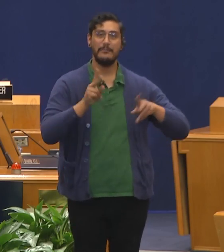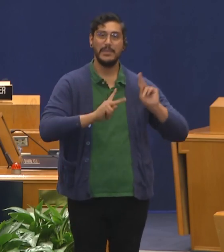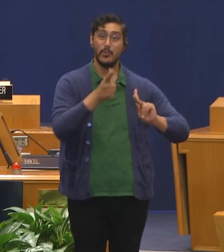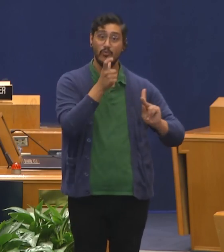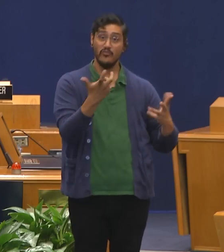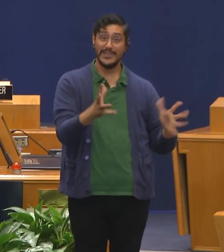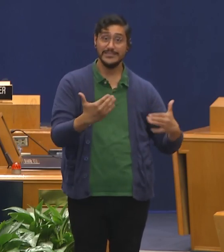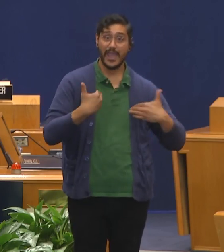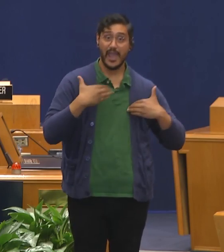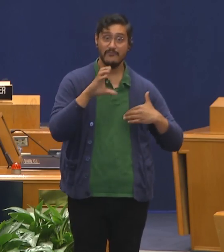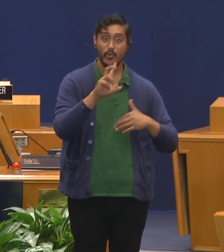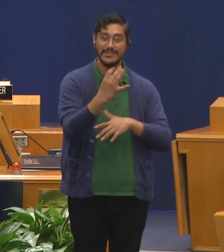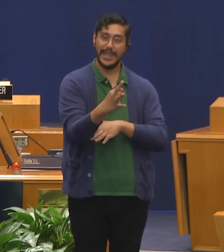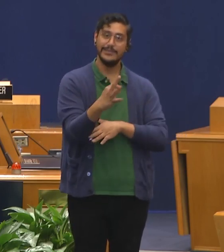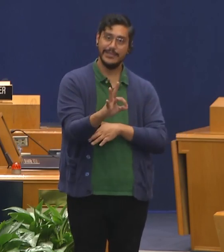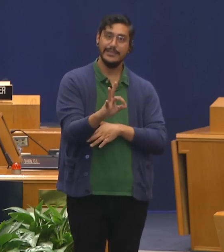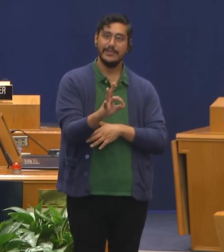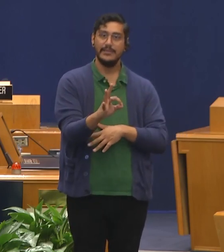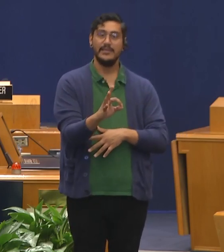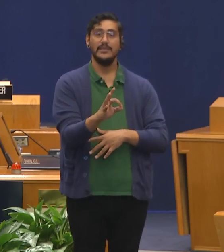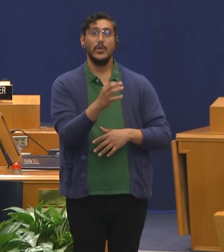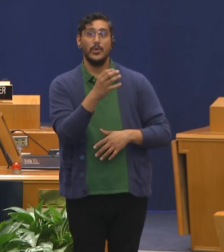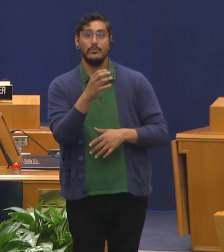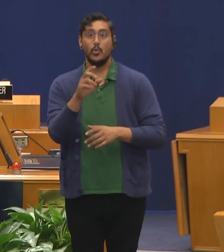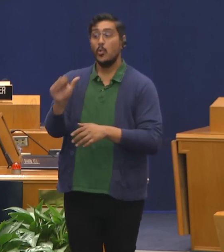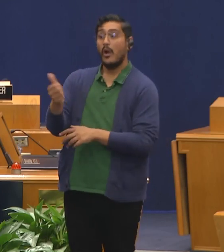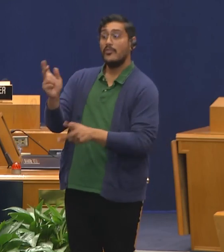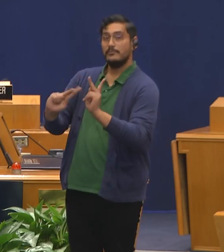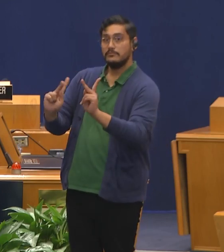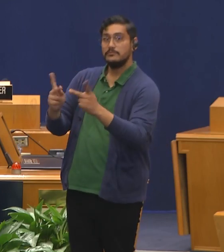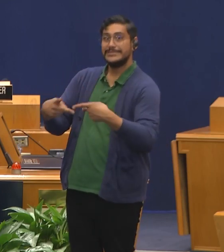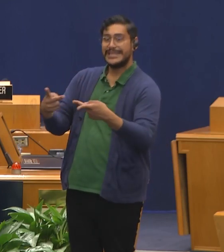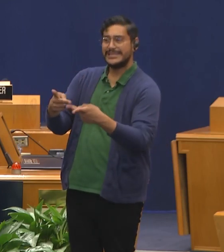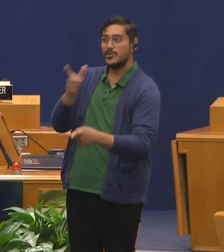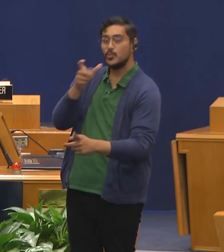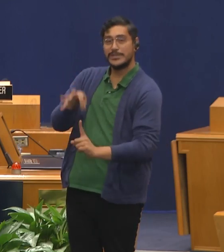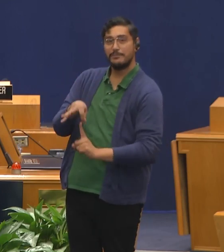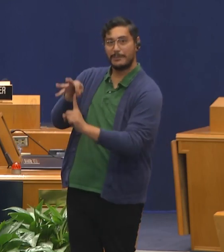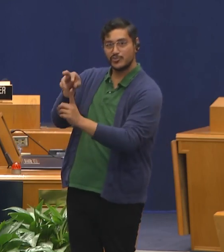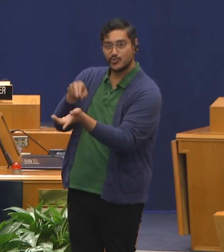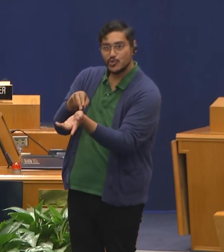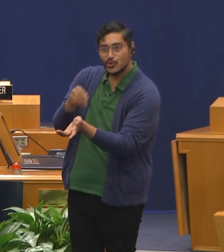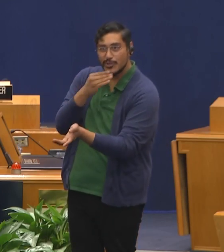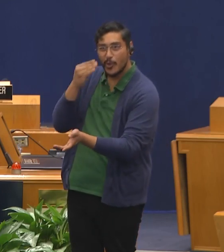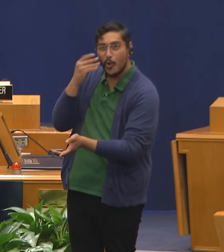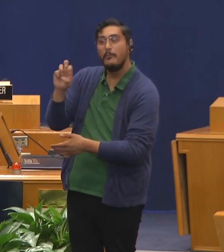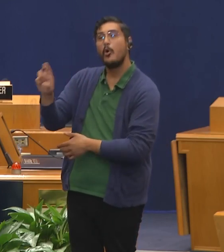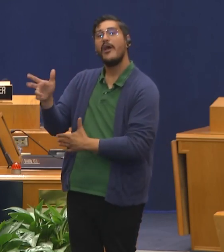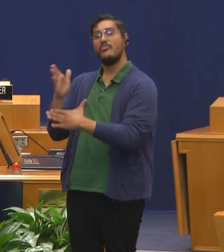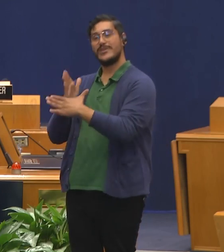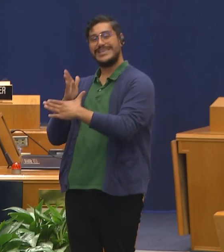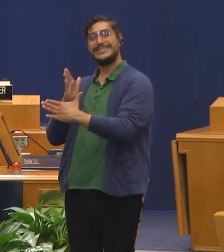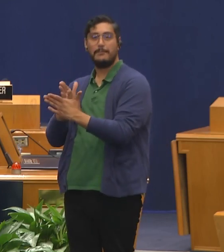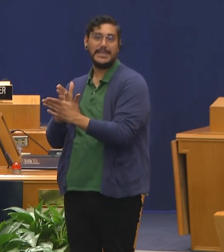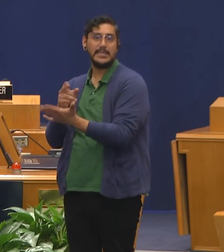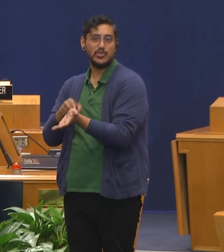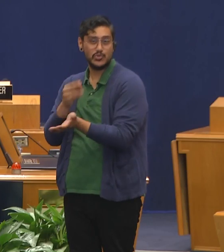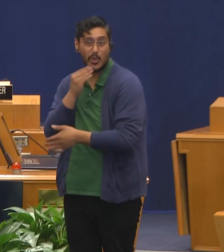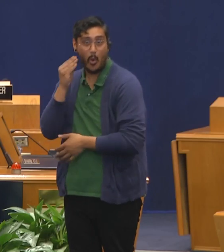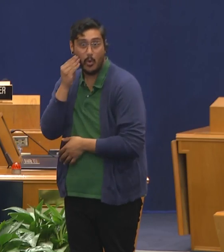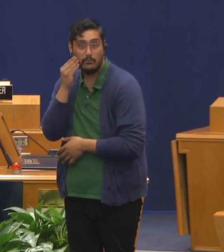positivos, que necesitan residir en instalaciones de enfermería especializada y en centros de atención intermedia.